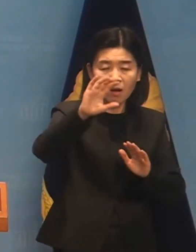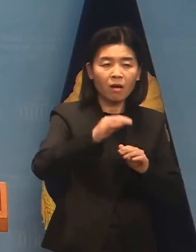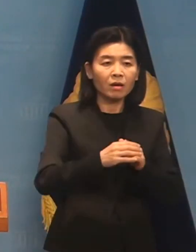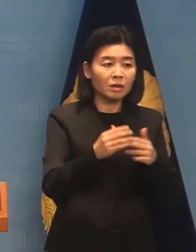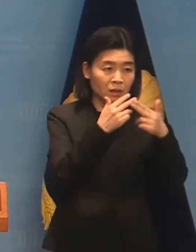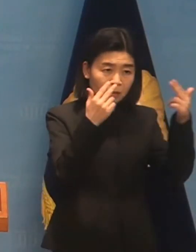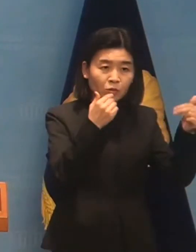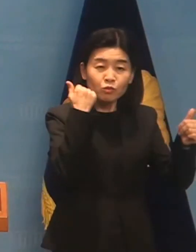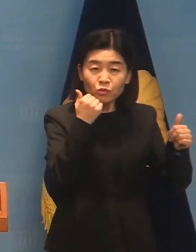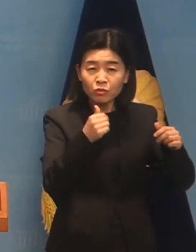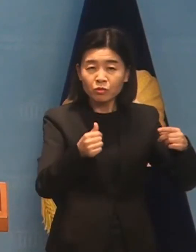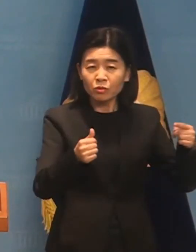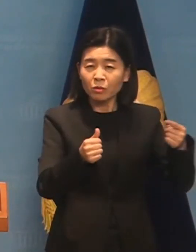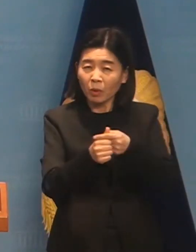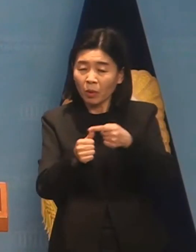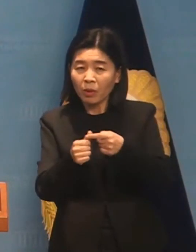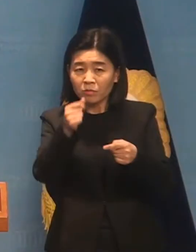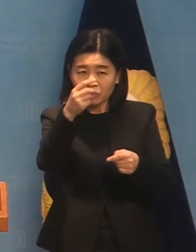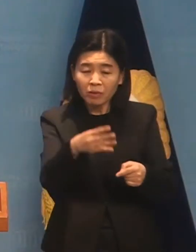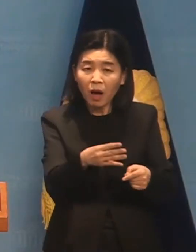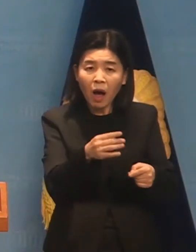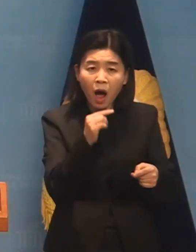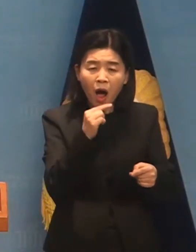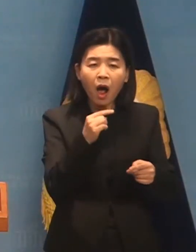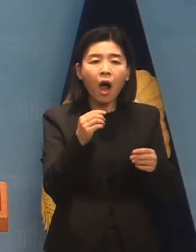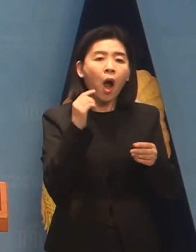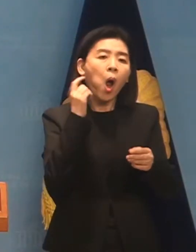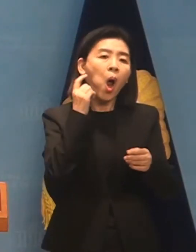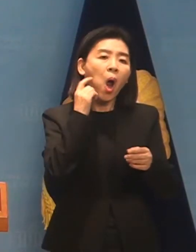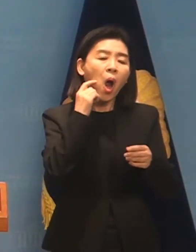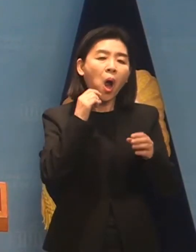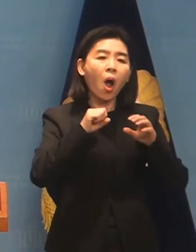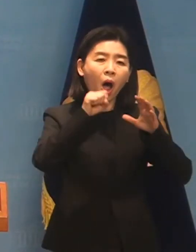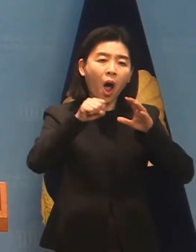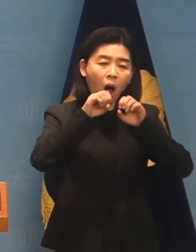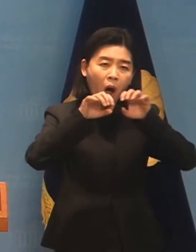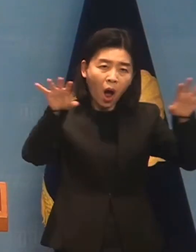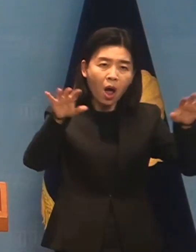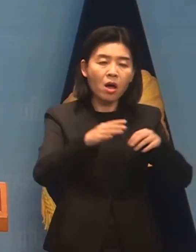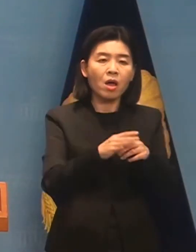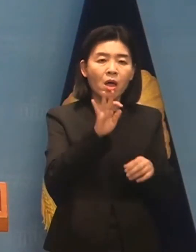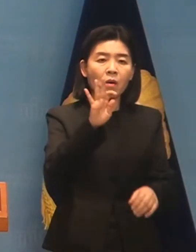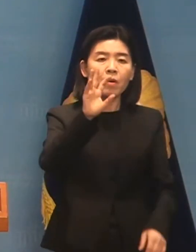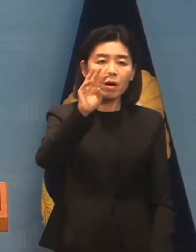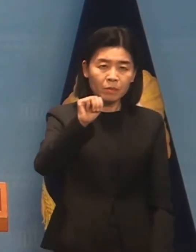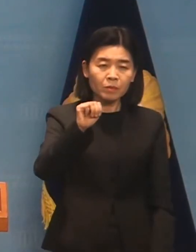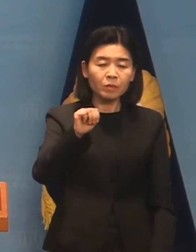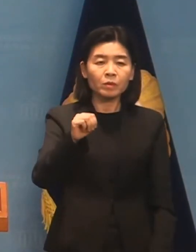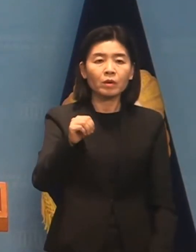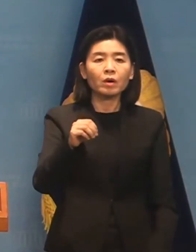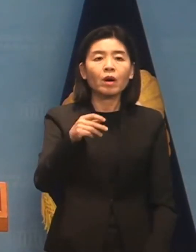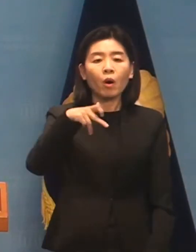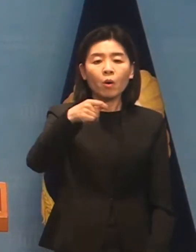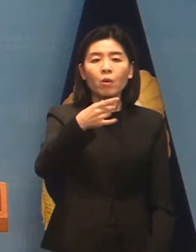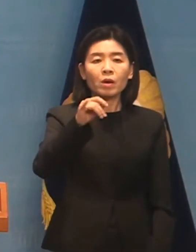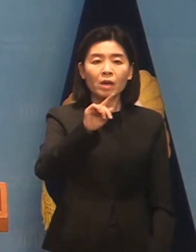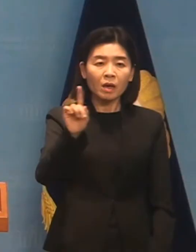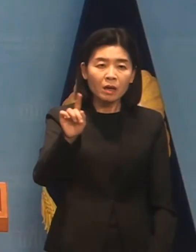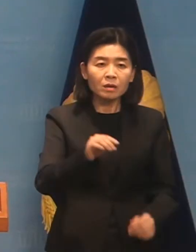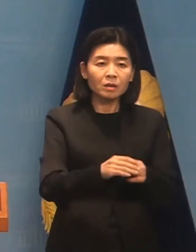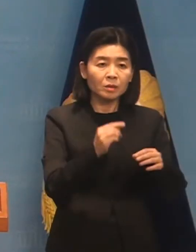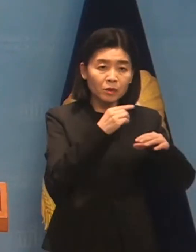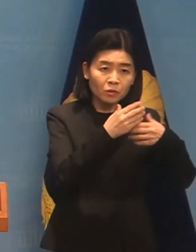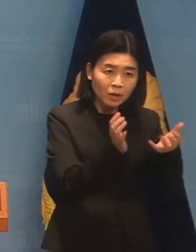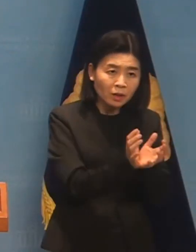사람을 살해했다는 취지의 글도 유포되고 있습니다. FM 코리아라는 온라인 커뮤니티에서는 민주당 대선 후보가 다수의